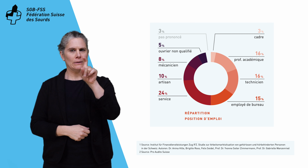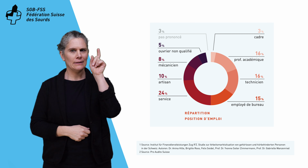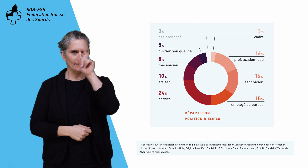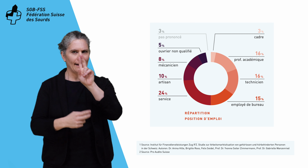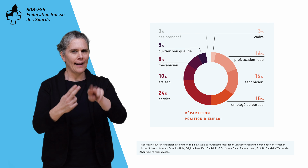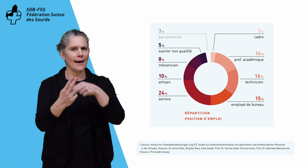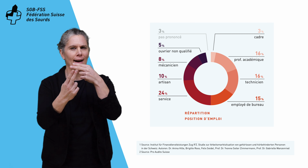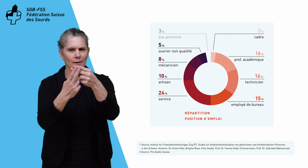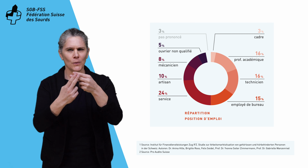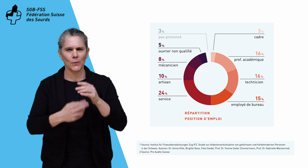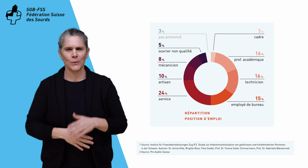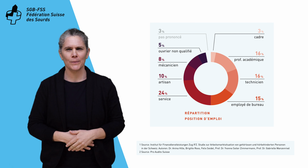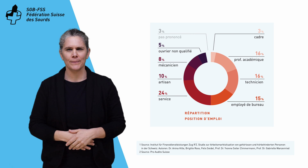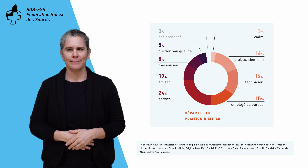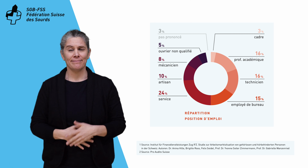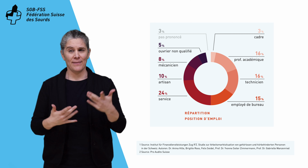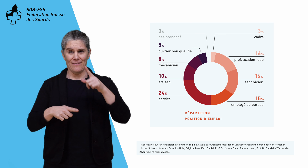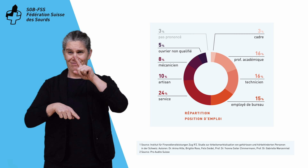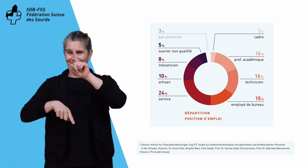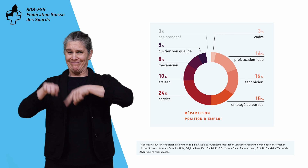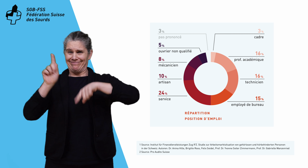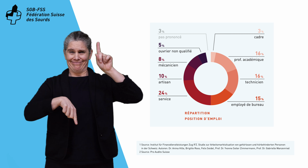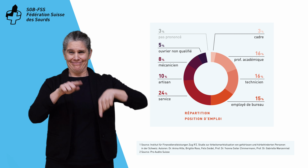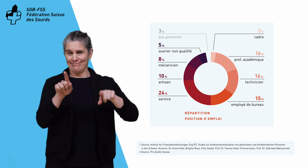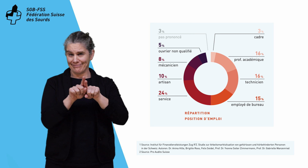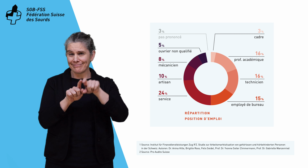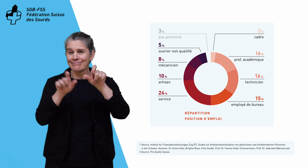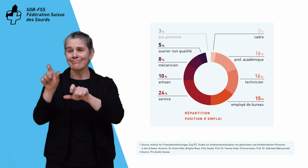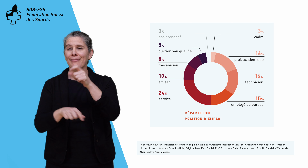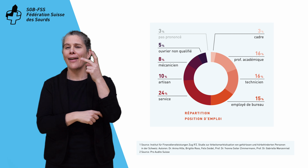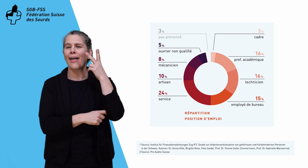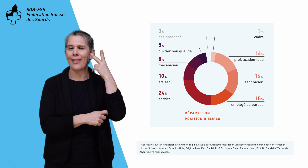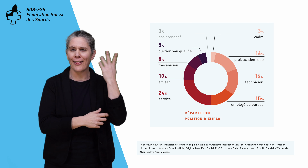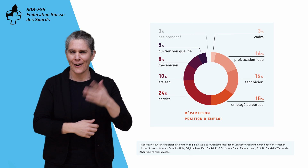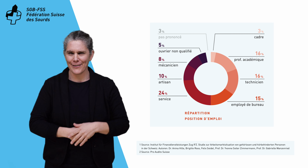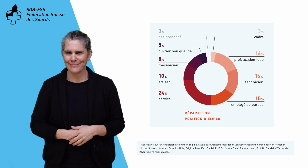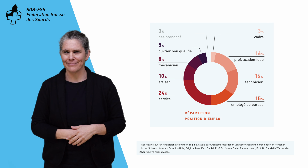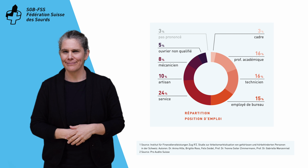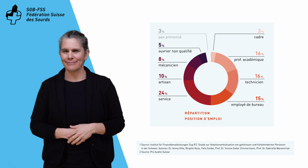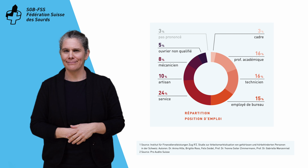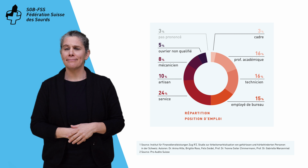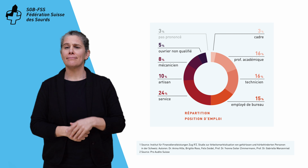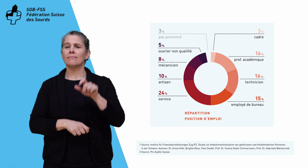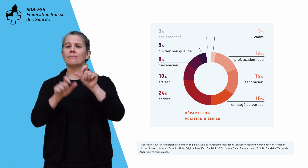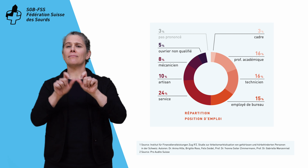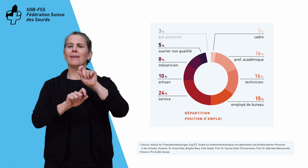sourdes travaillent-elles ? Il est difficile de répondre à cette question. C'est aussi varié que pour les personnes